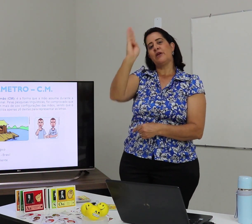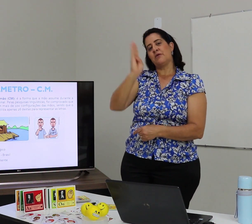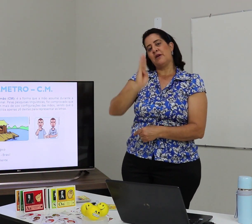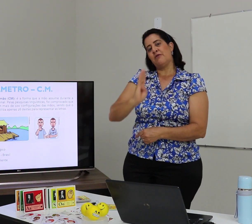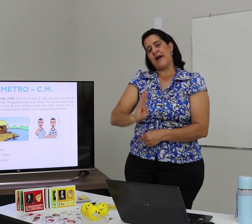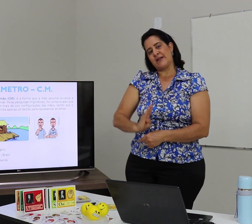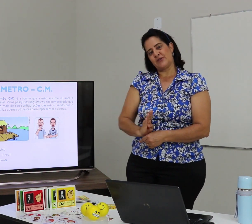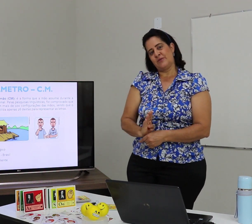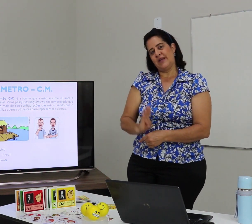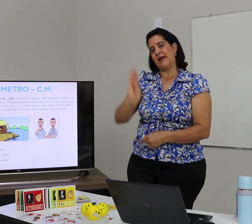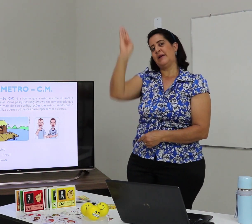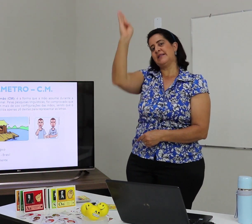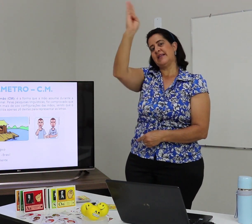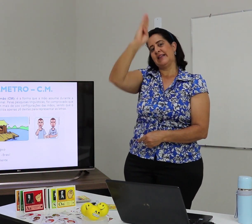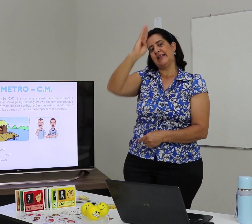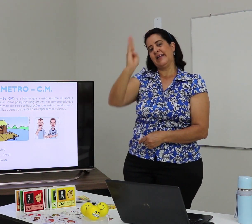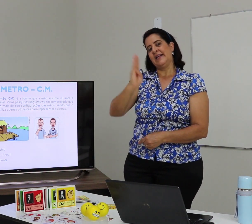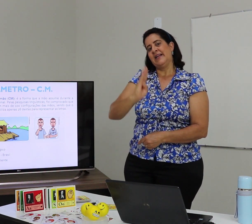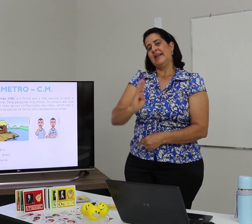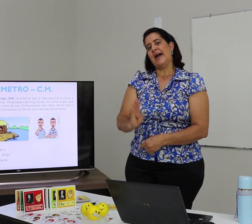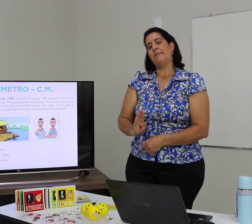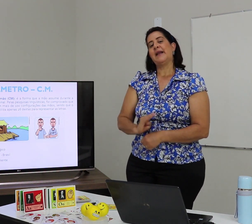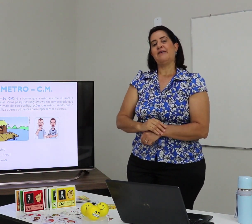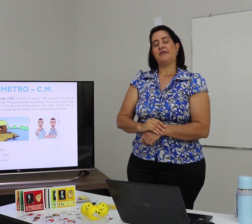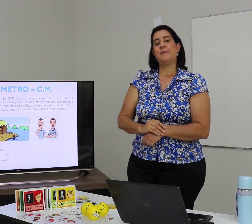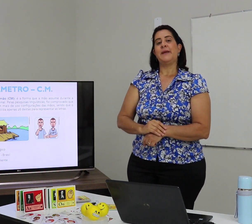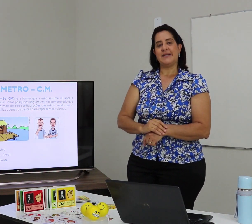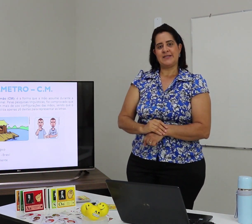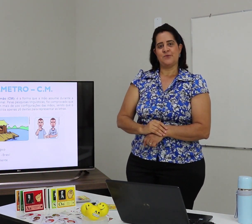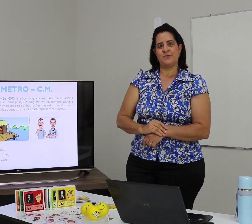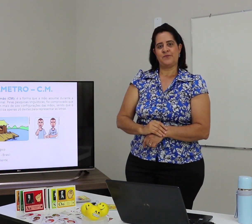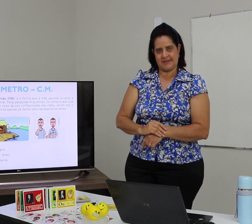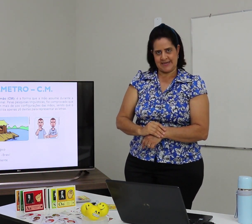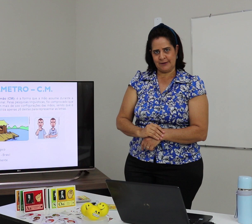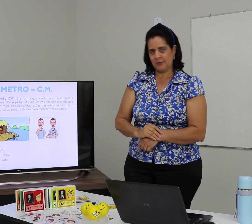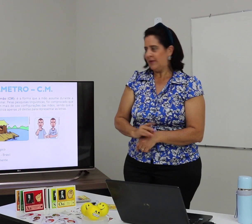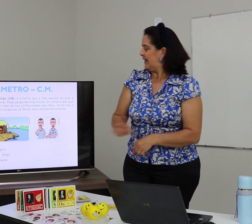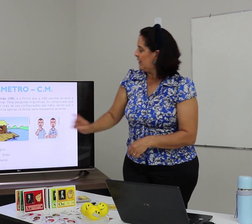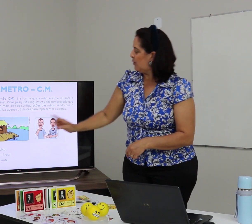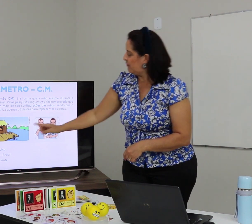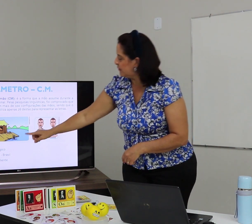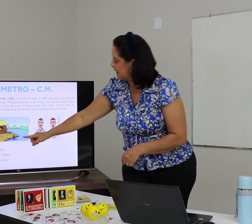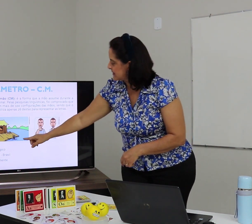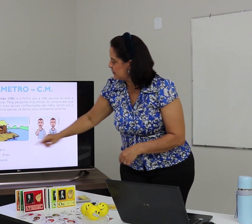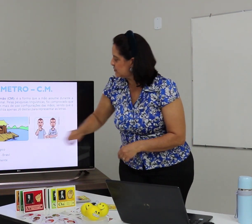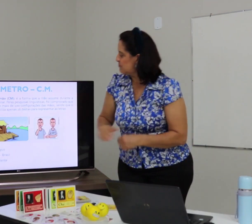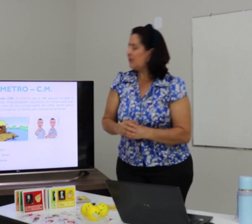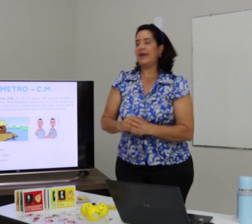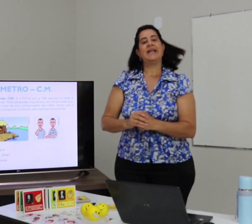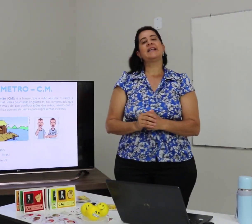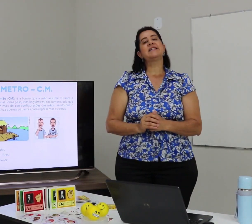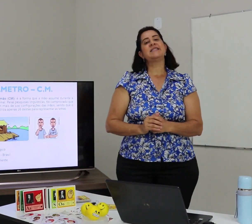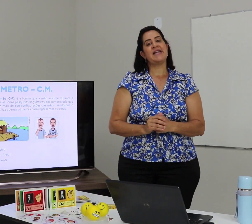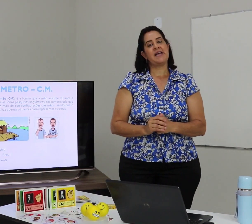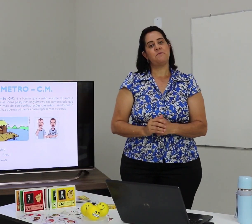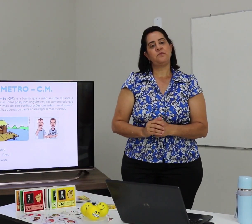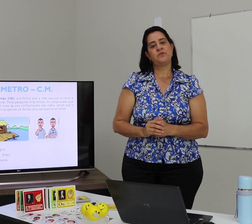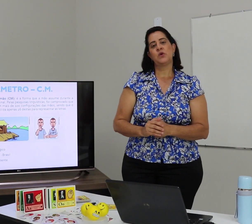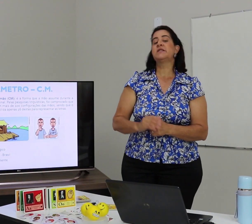que eu faço que representa a palavra Brasil. Certo? Configuração de mão na letra C. O